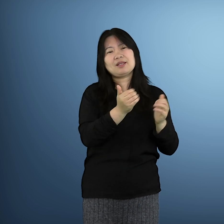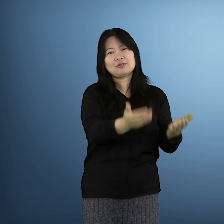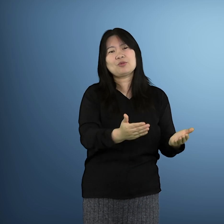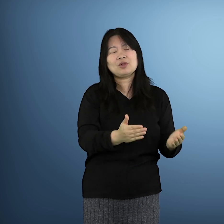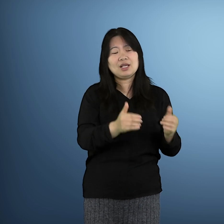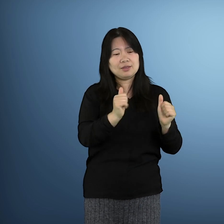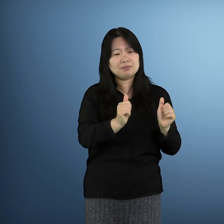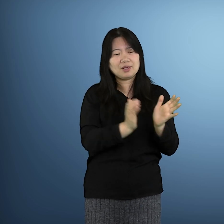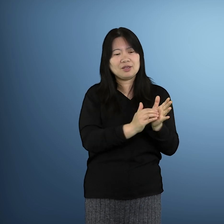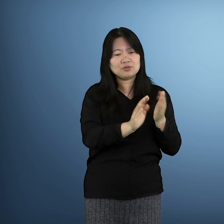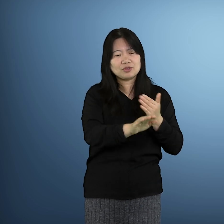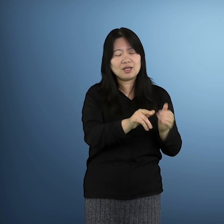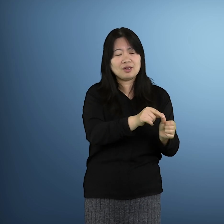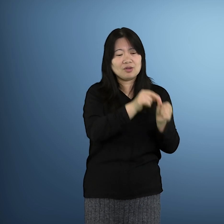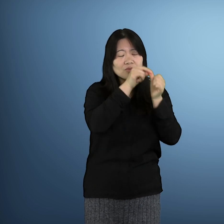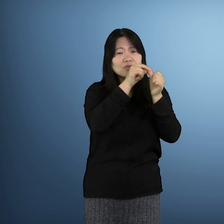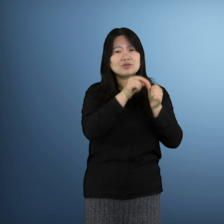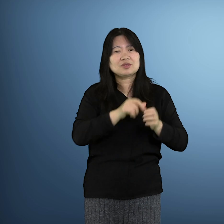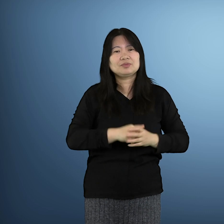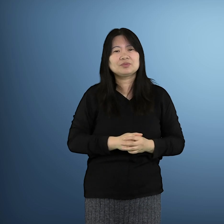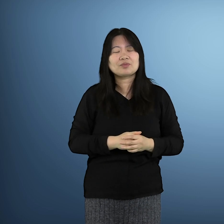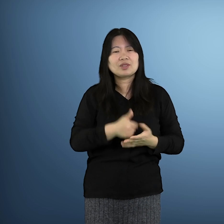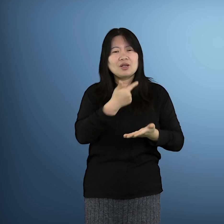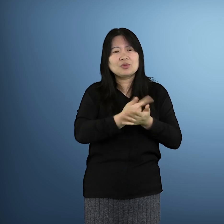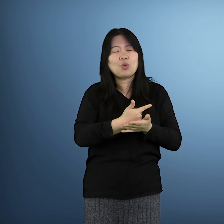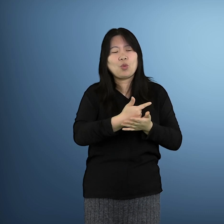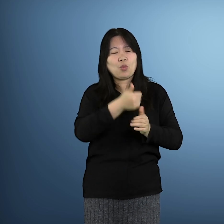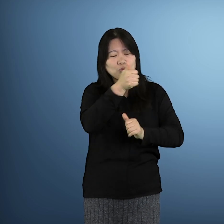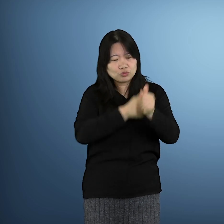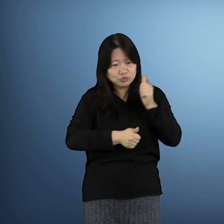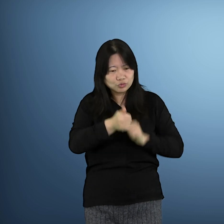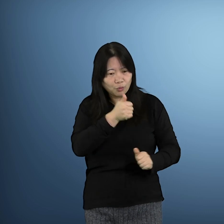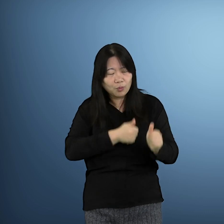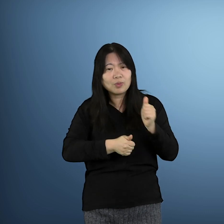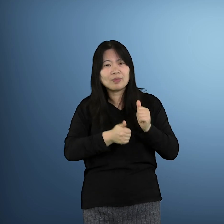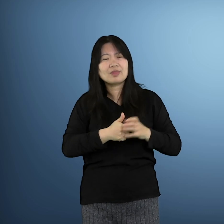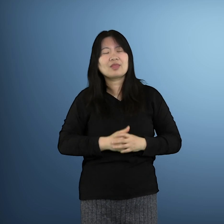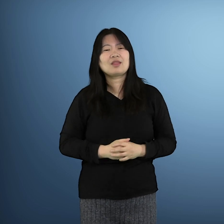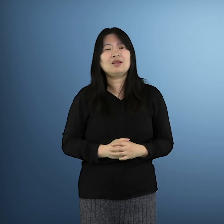심판 후에 건짐을 받은 노아의 후손들은